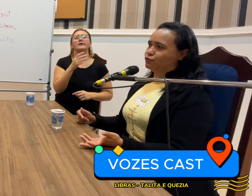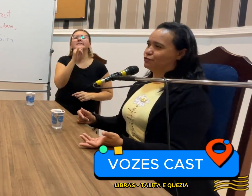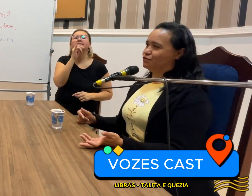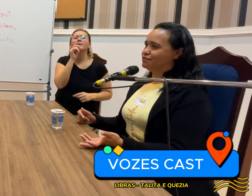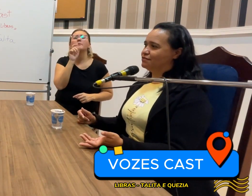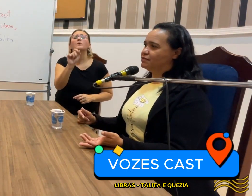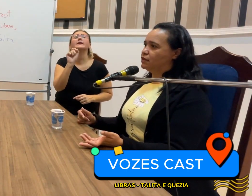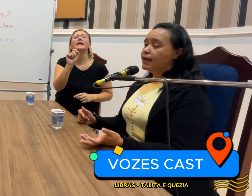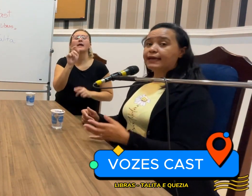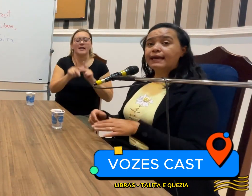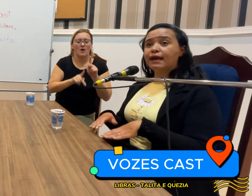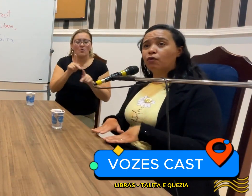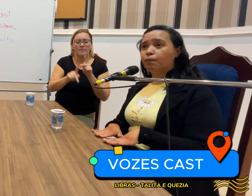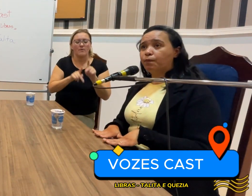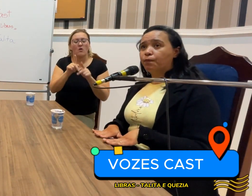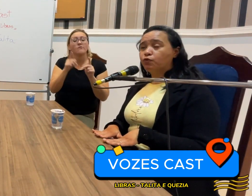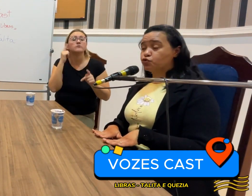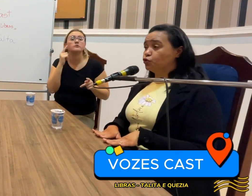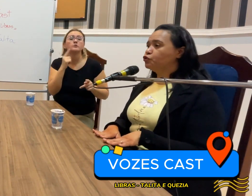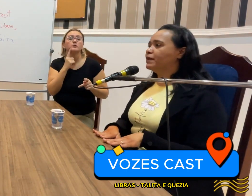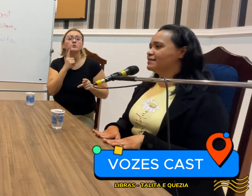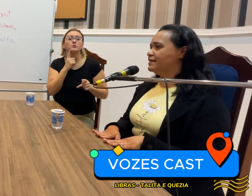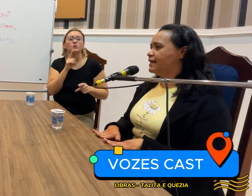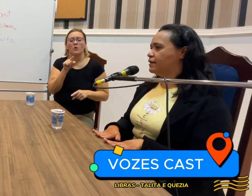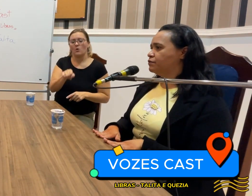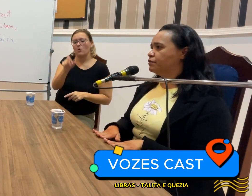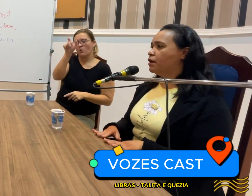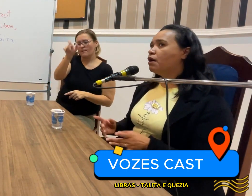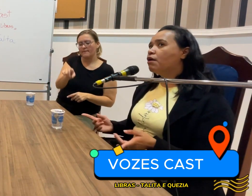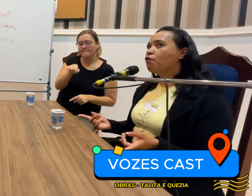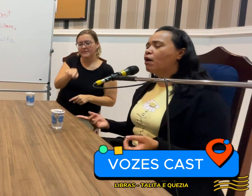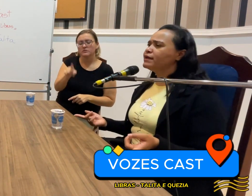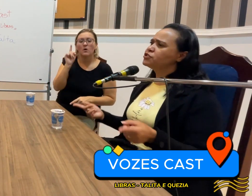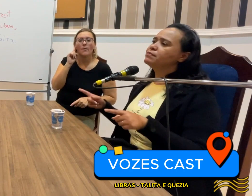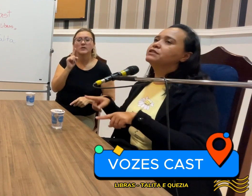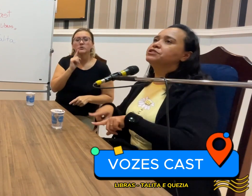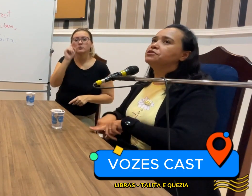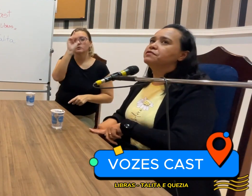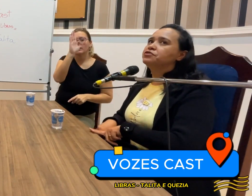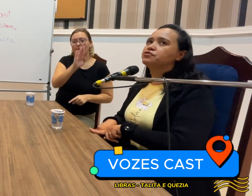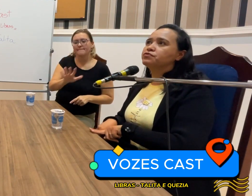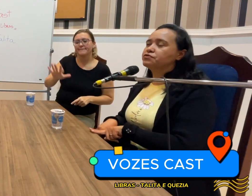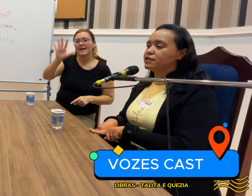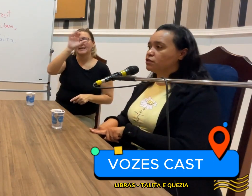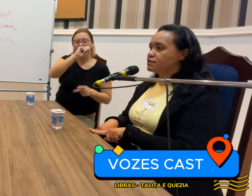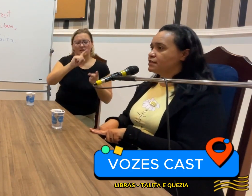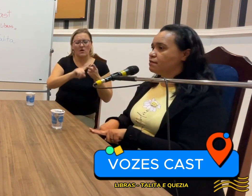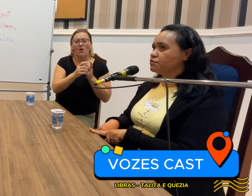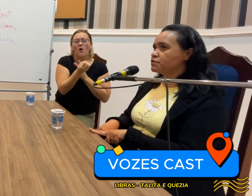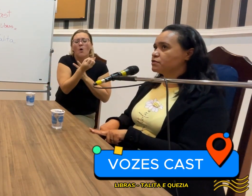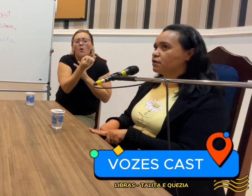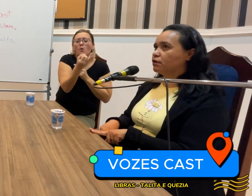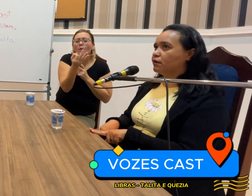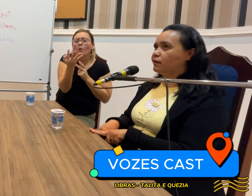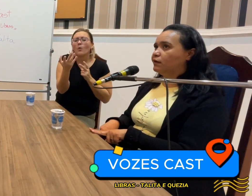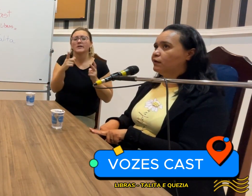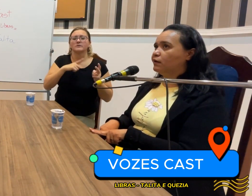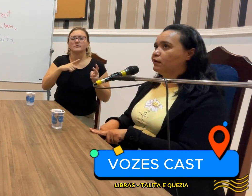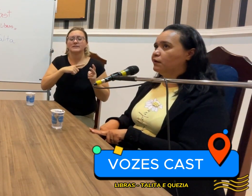povo surdo, quem é o surdo brasileiro, qual a estimativa de surdos que nós